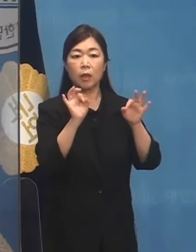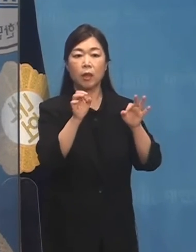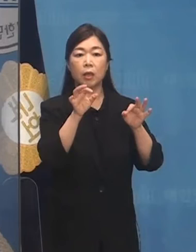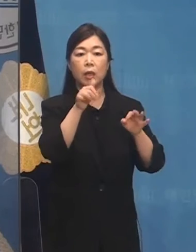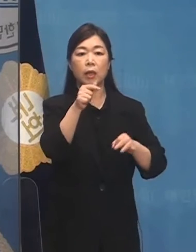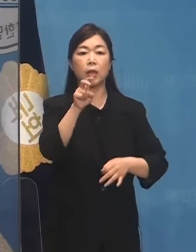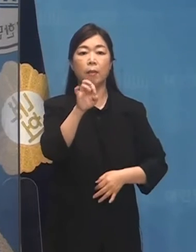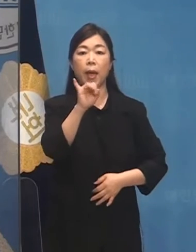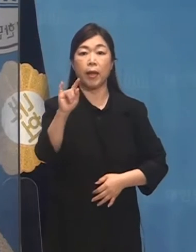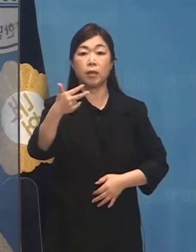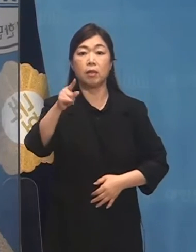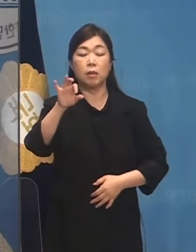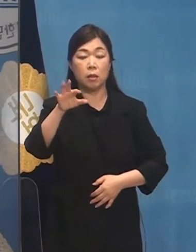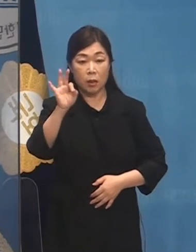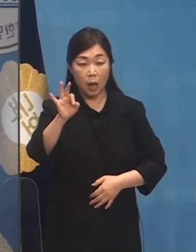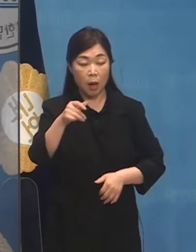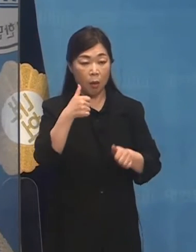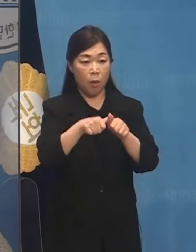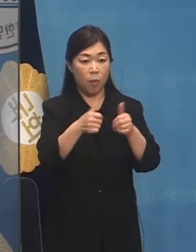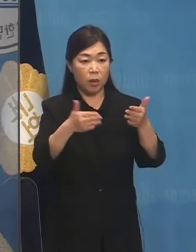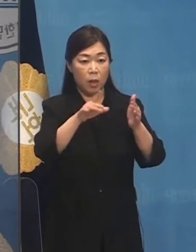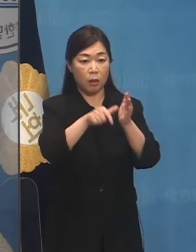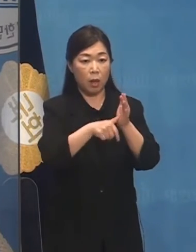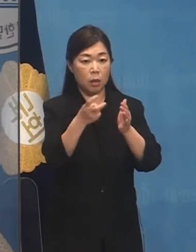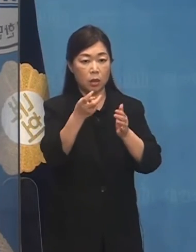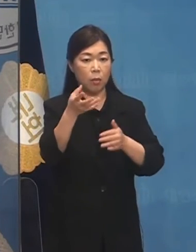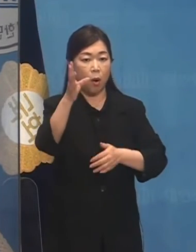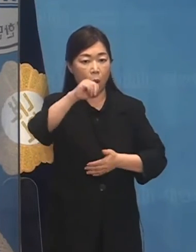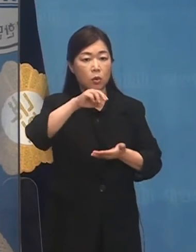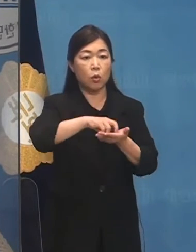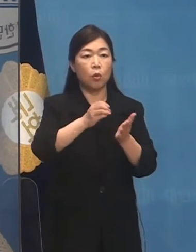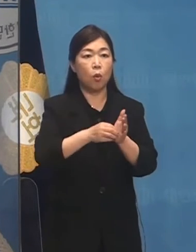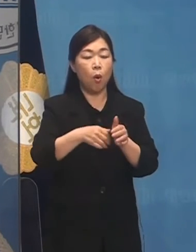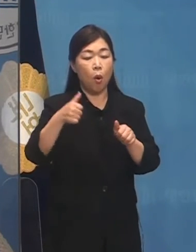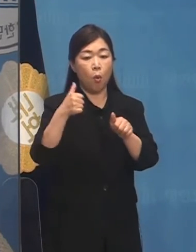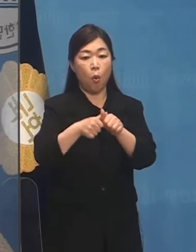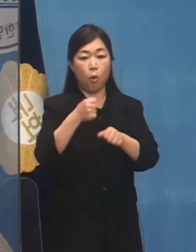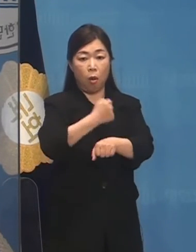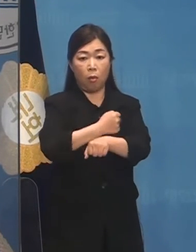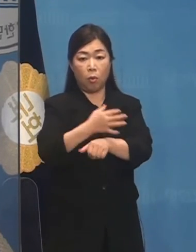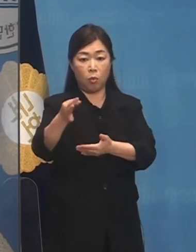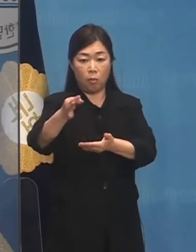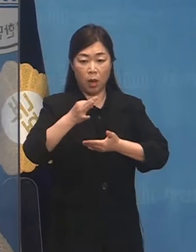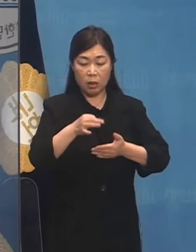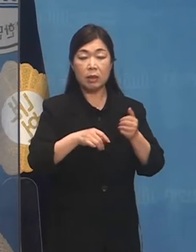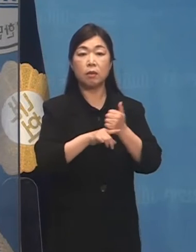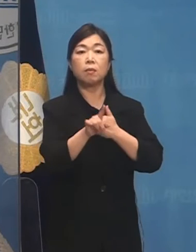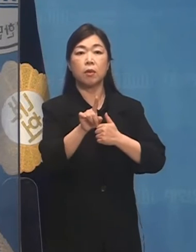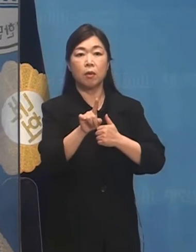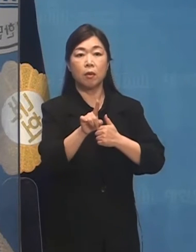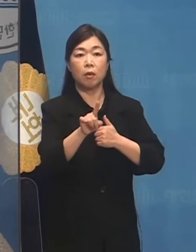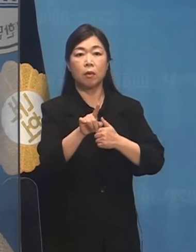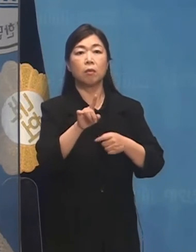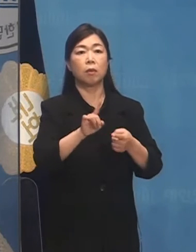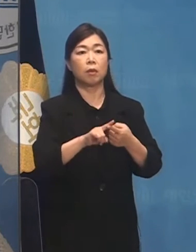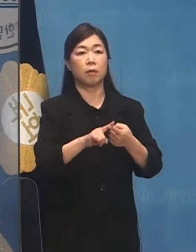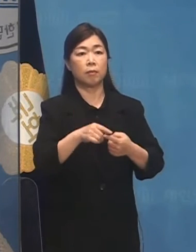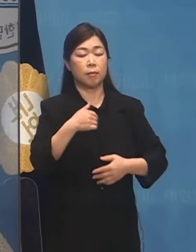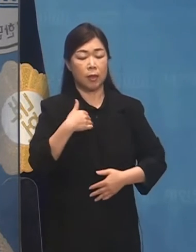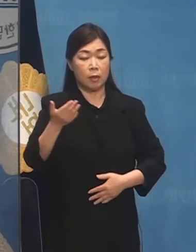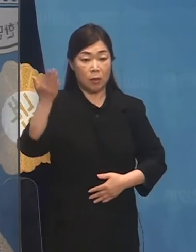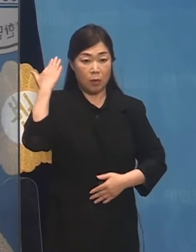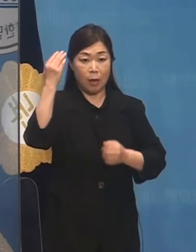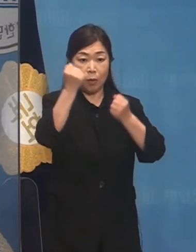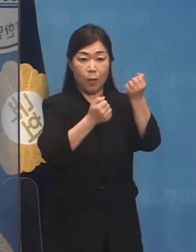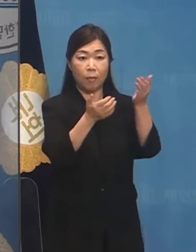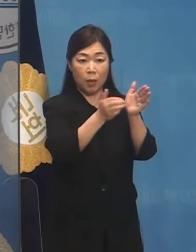김앤장 고문으로 재직하면서 20억 원 가까이 되는 고문료를 받은 부분입니다. 이 부분에 대해서는 제가 전에도